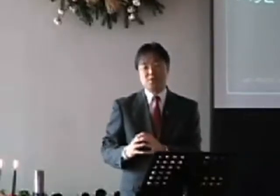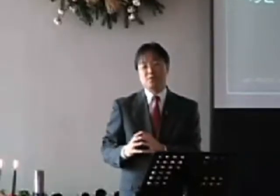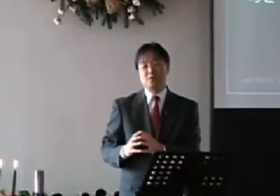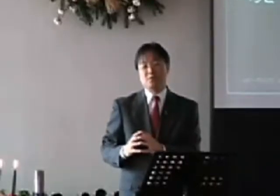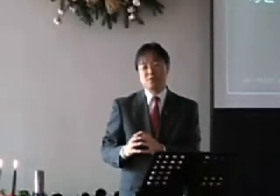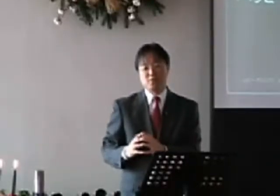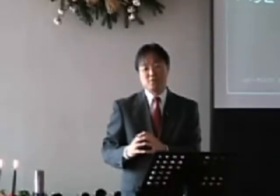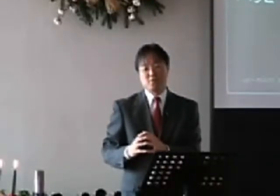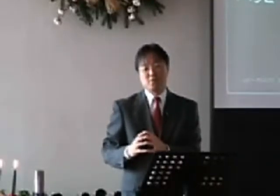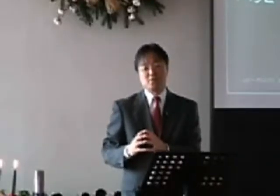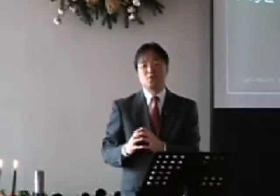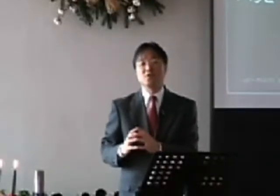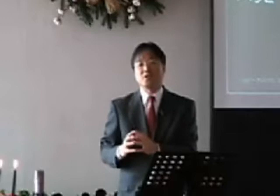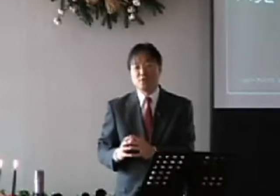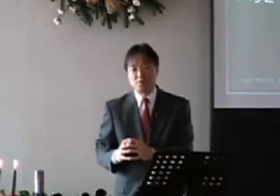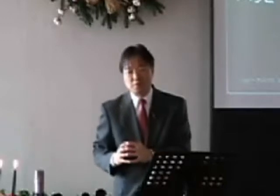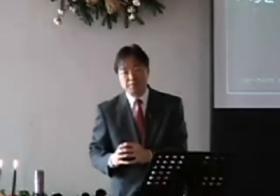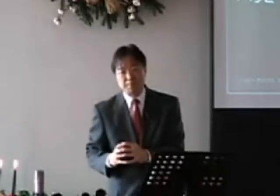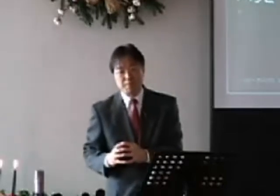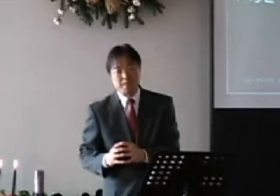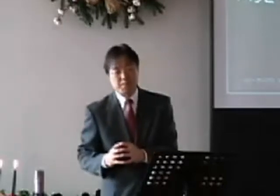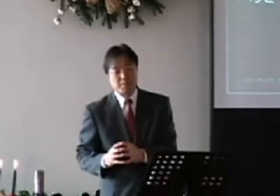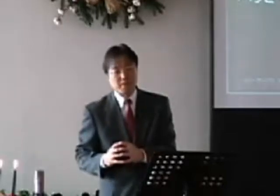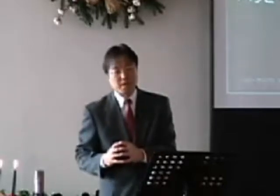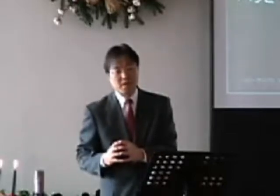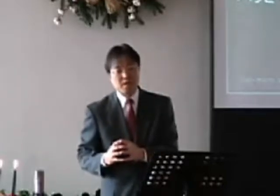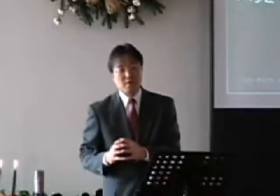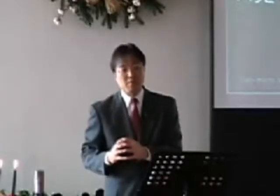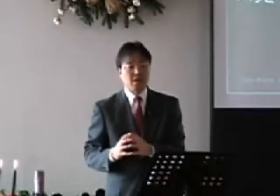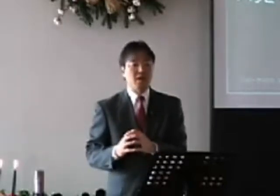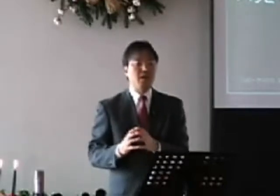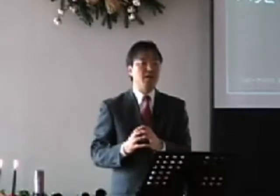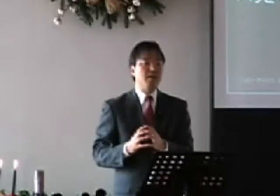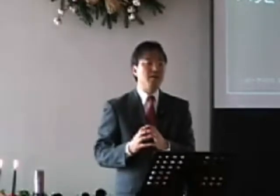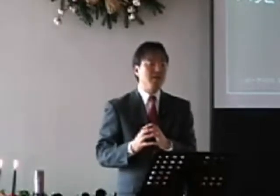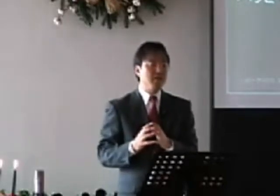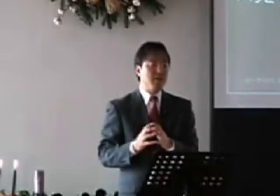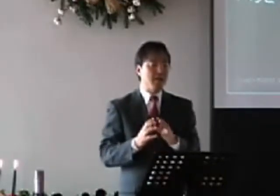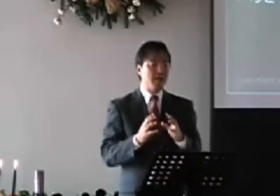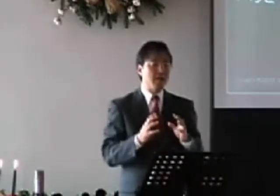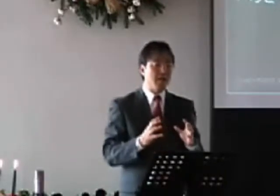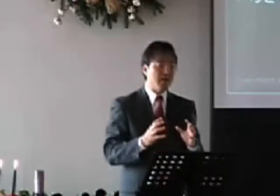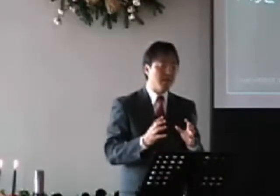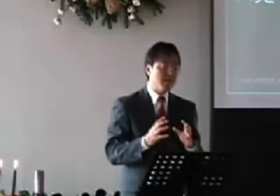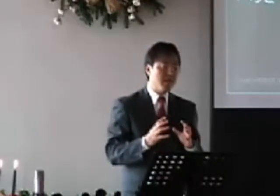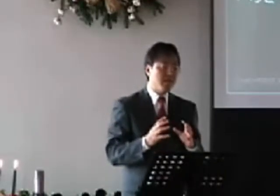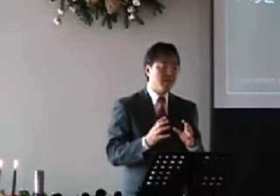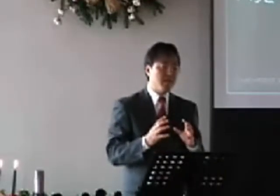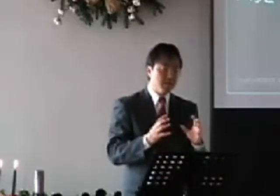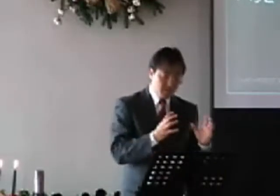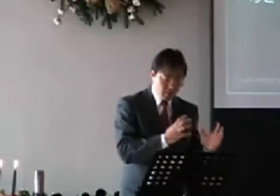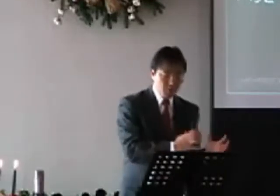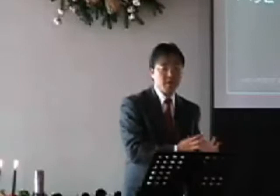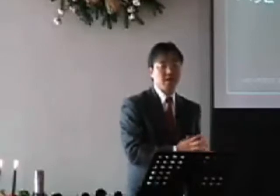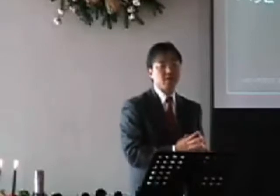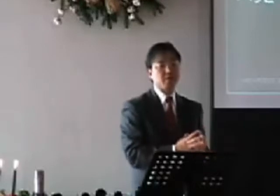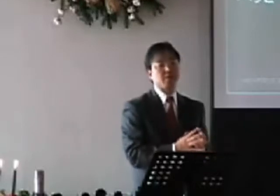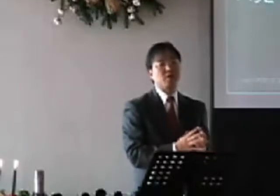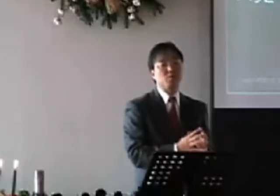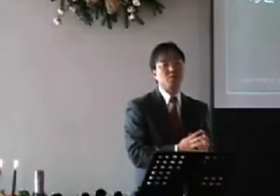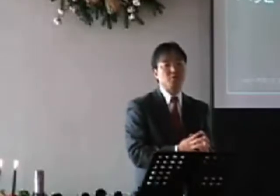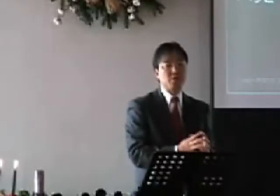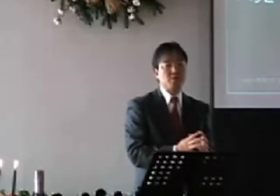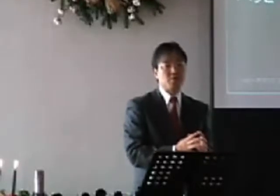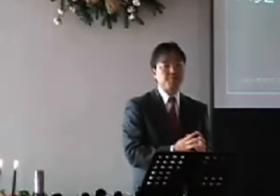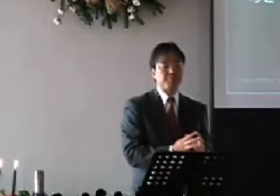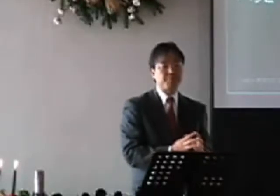病気で苦しんでいる人、誰からも声をかけられずに本当に一人寂しく過ごしている